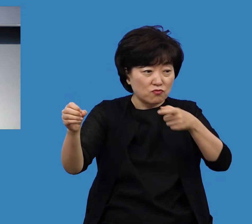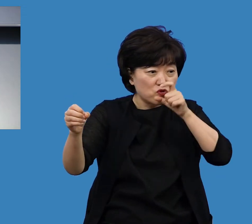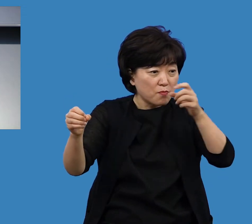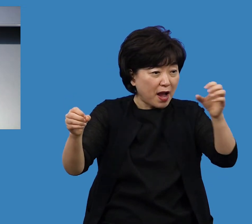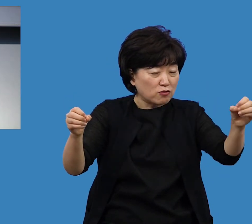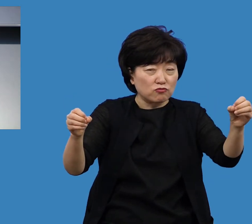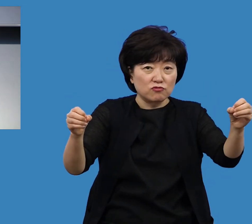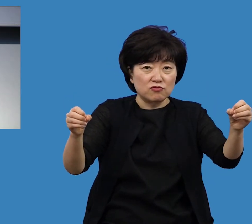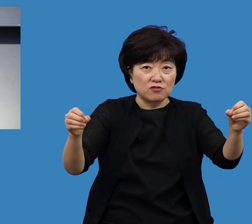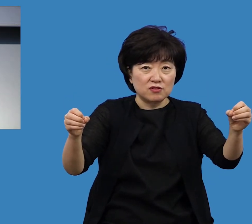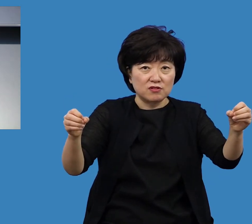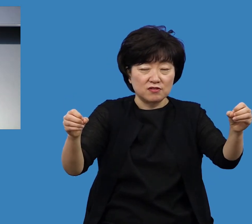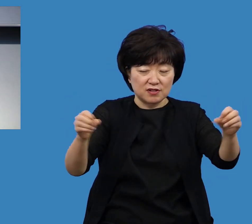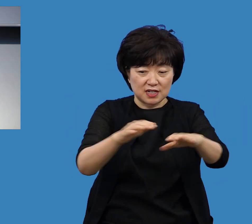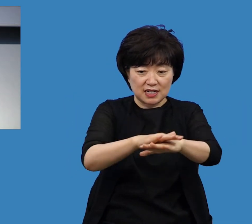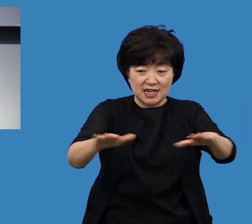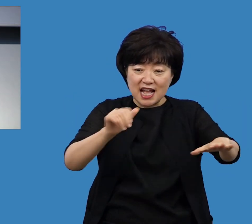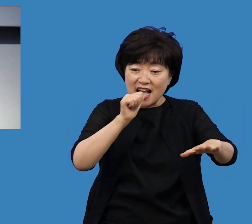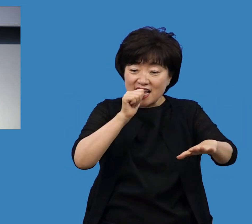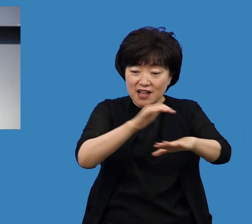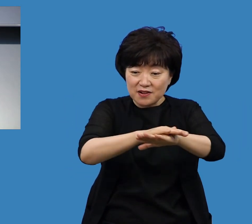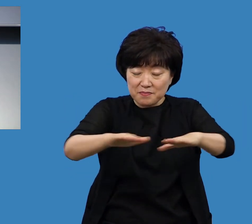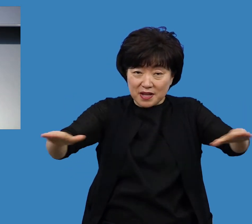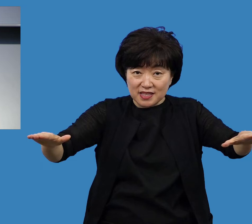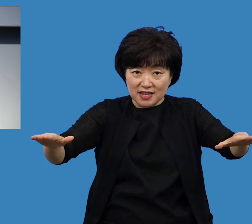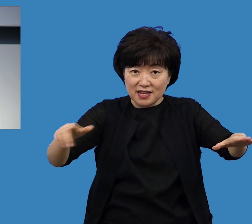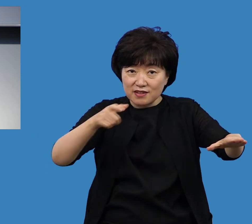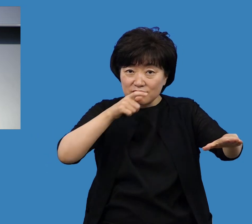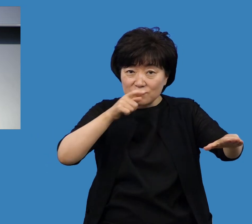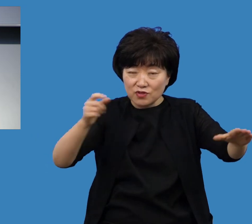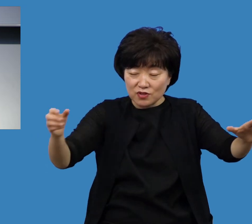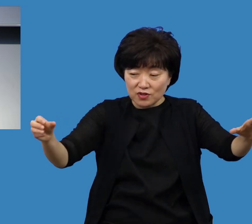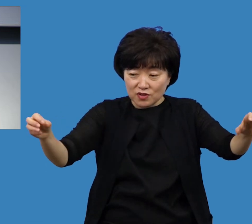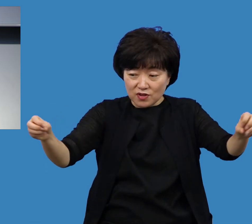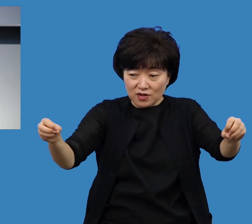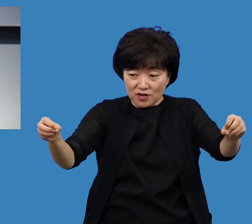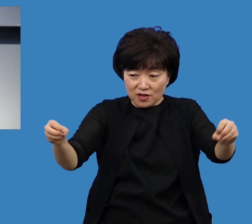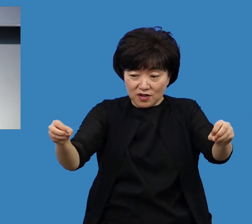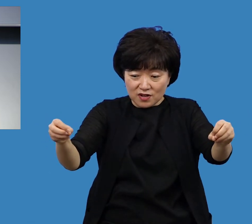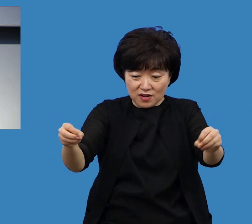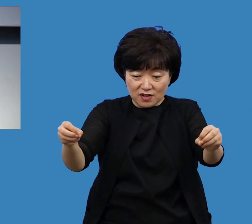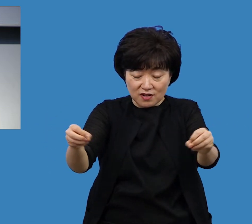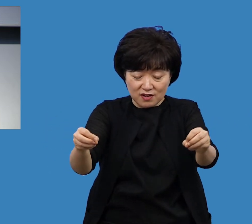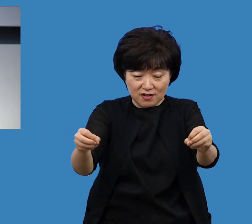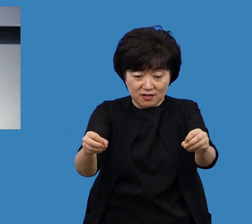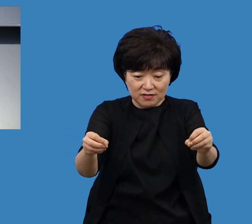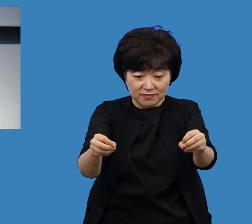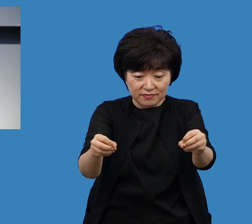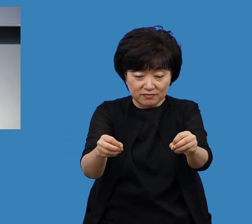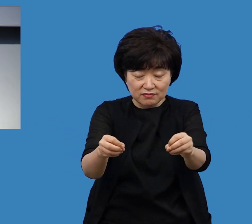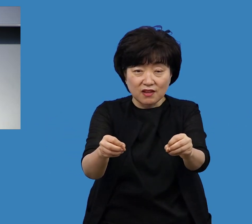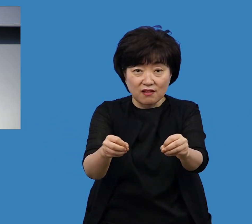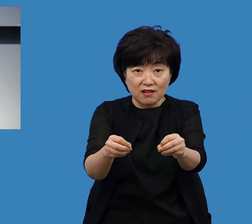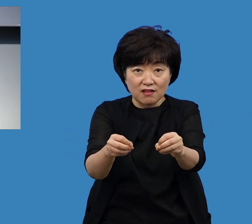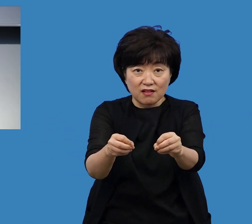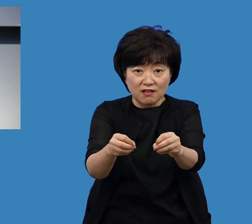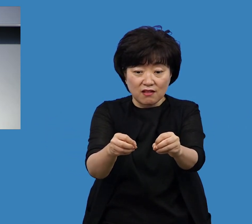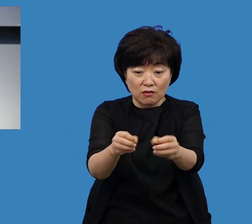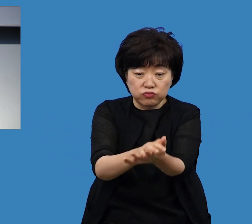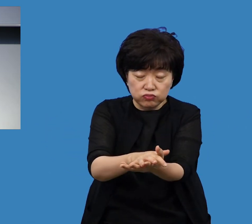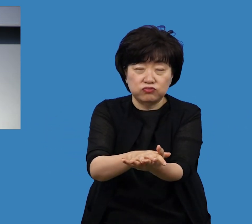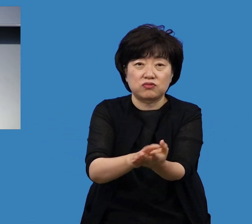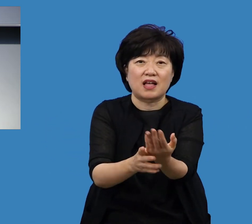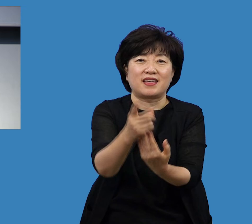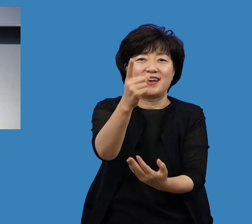그러니까 철판 같은 데다 물방울 두 개를 이렇게 한 다음에 두 개를 가까이 해봐. 그러면 어느 정도 가까워지잖아요. 그럼 그냥 훅 하고 하나가